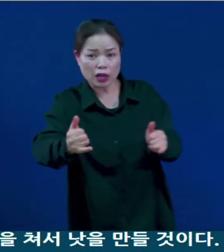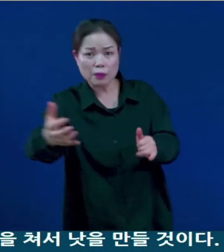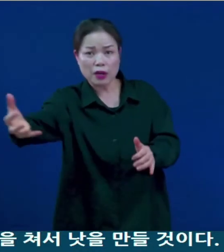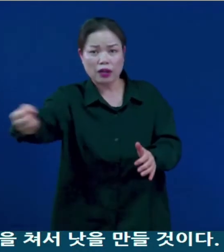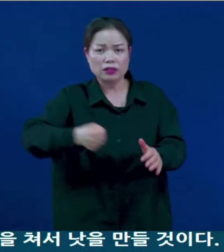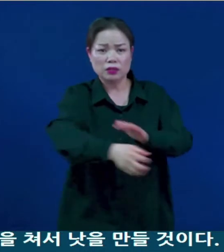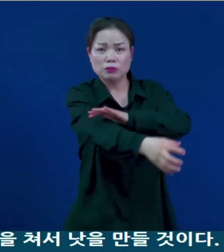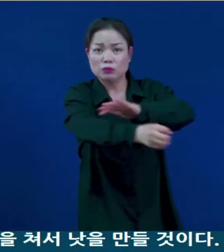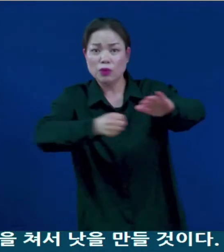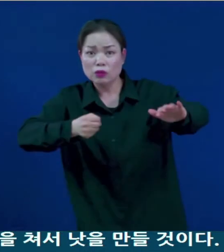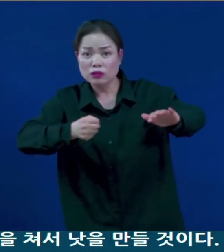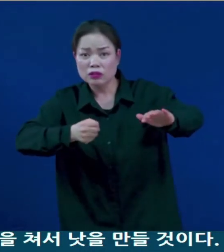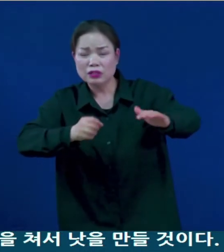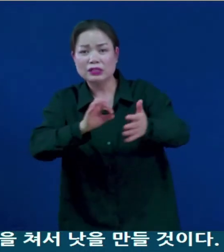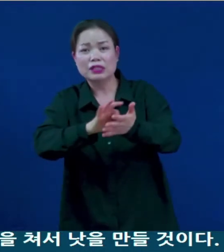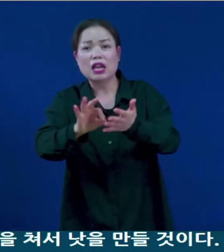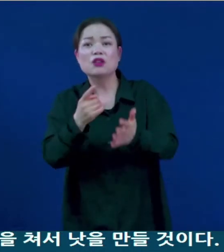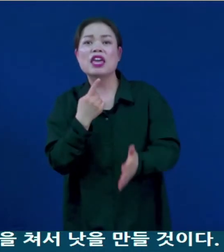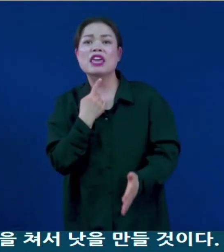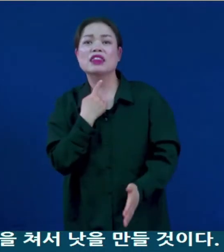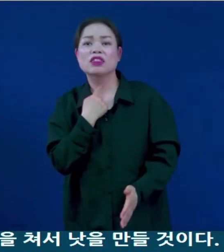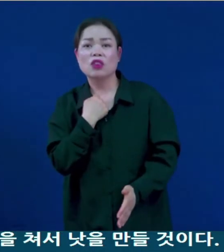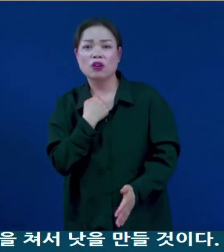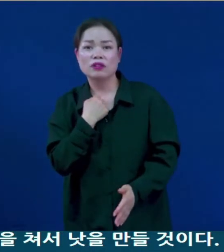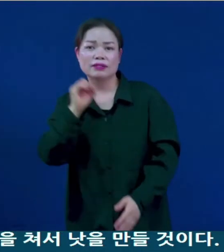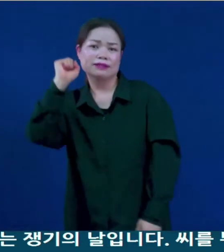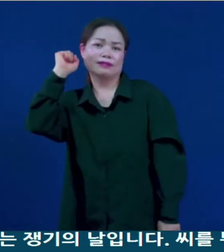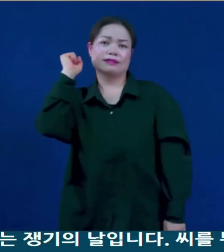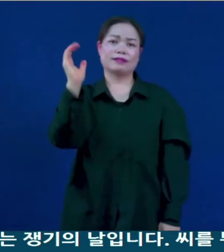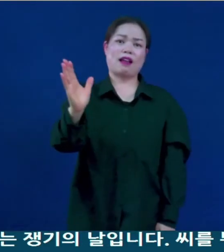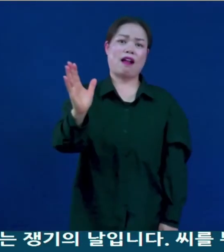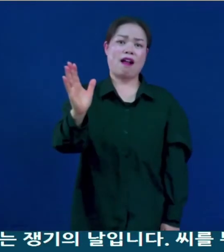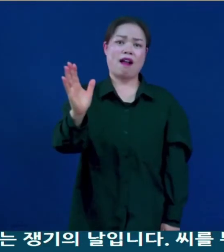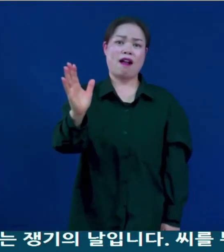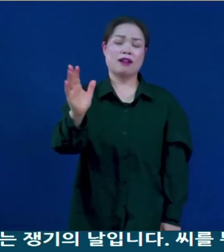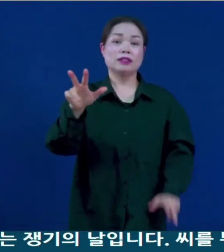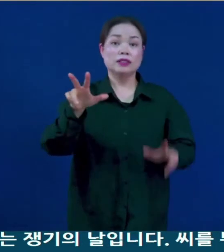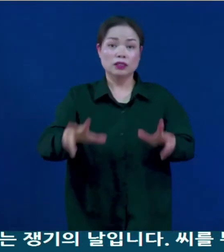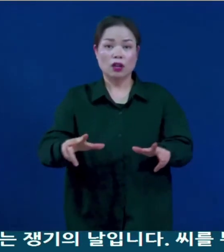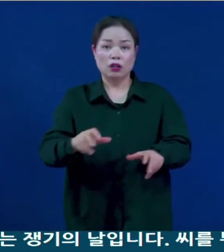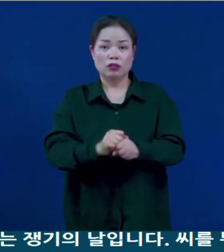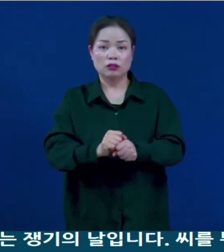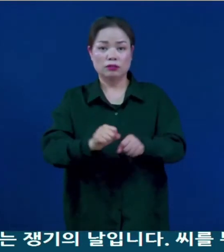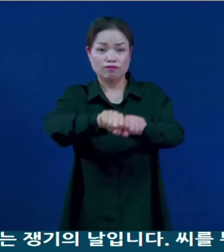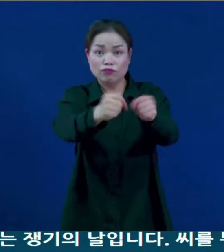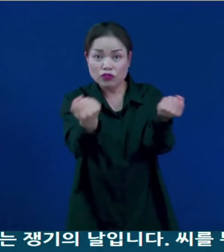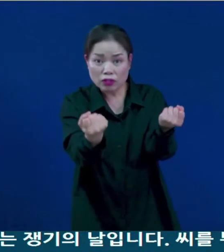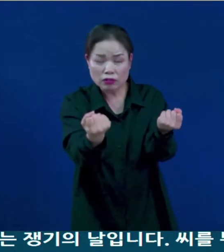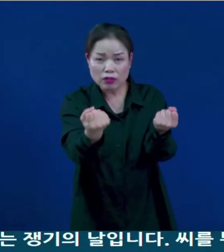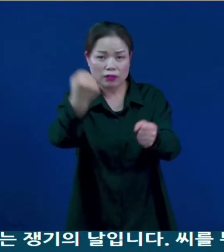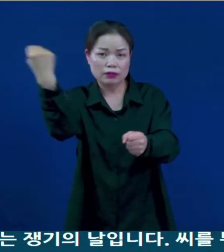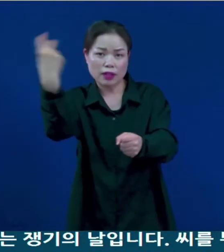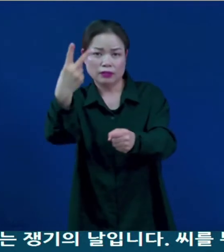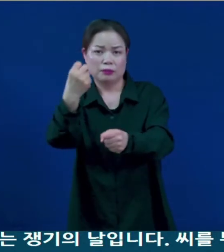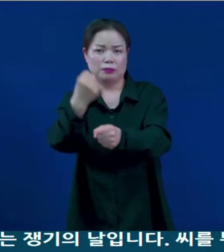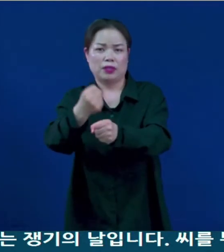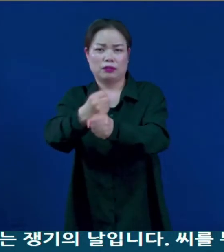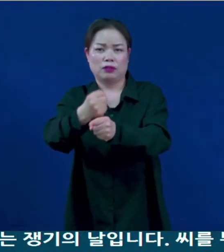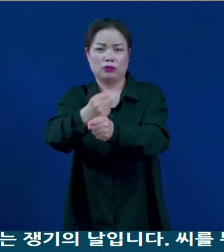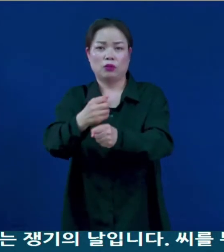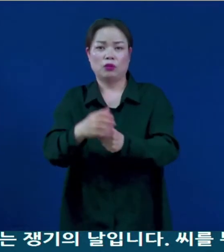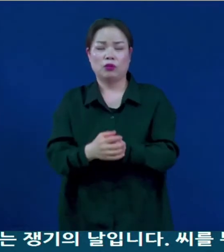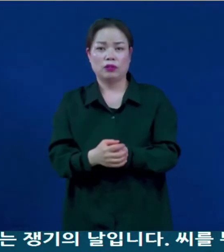것을 뺐는데 써야 했던 그 사람들의 창을 이제는 두드려서 더 이상 창이